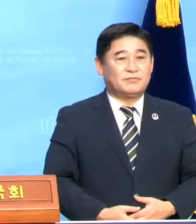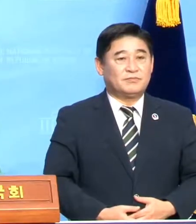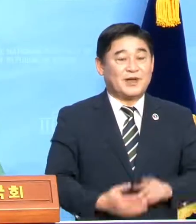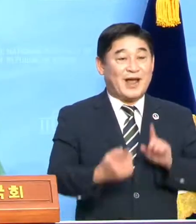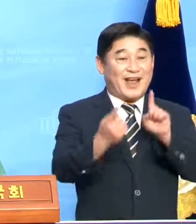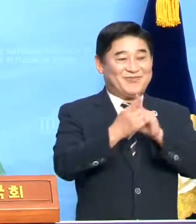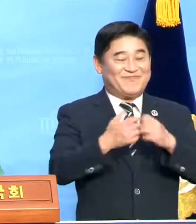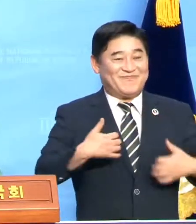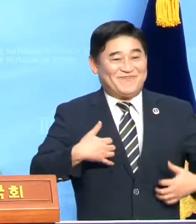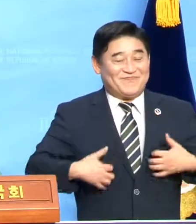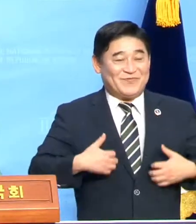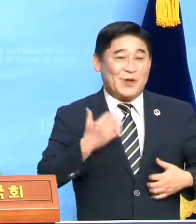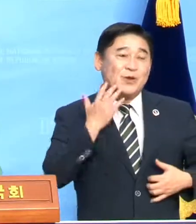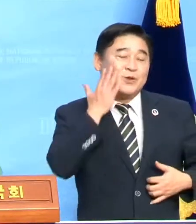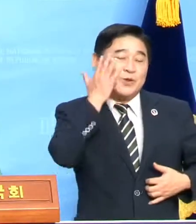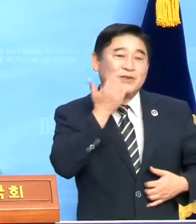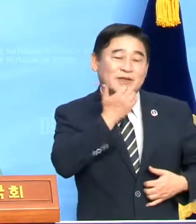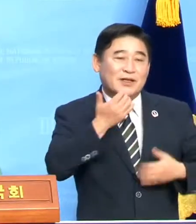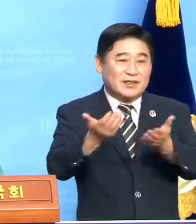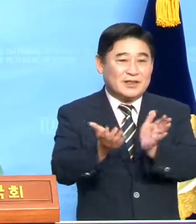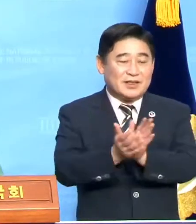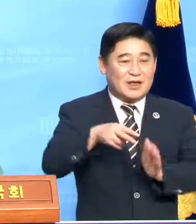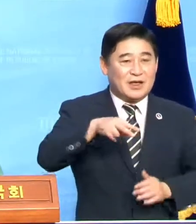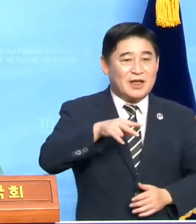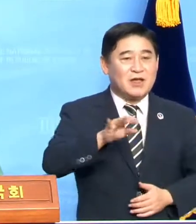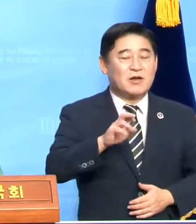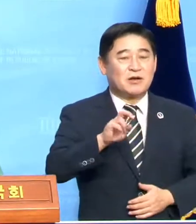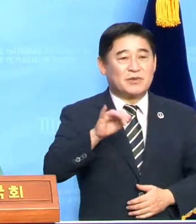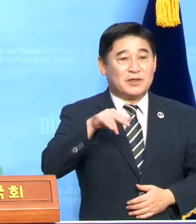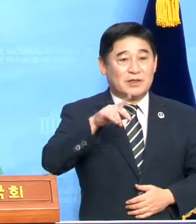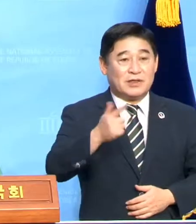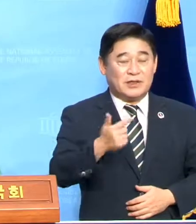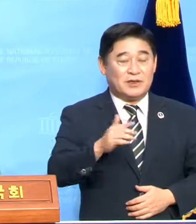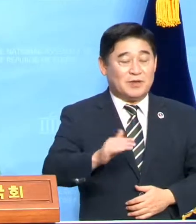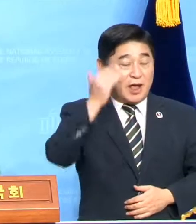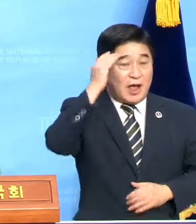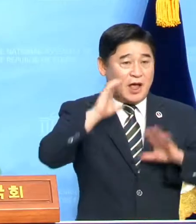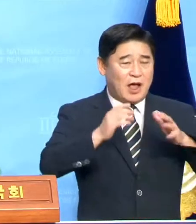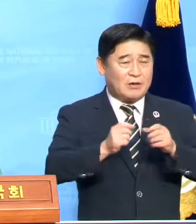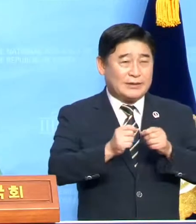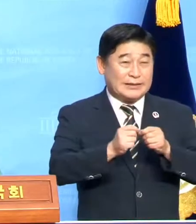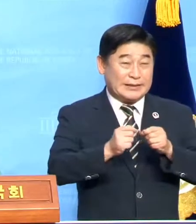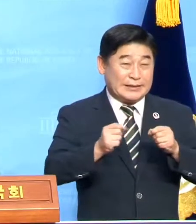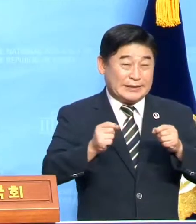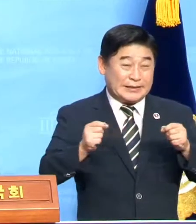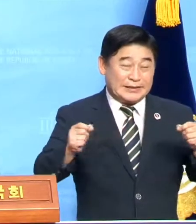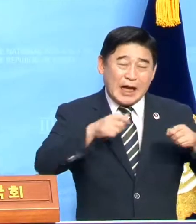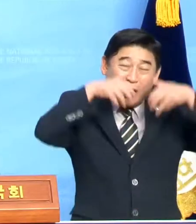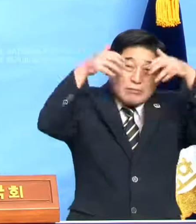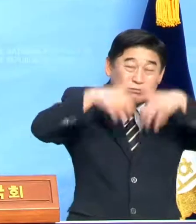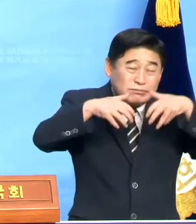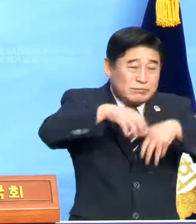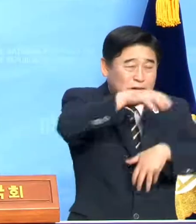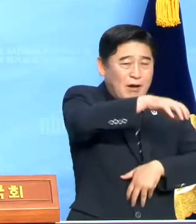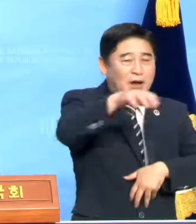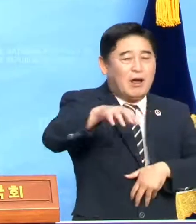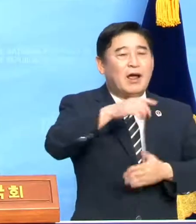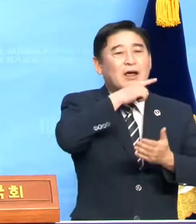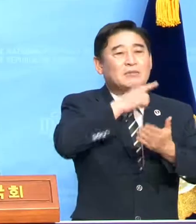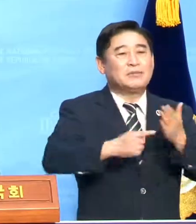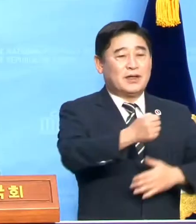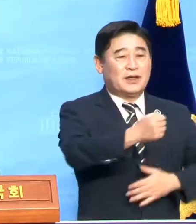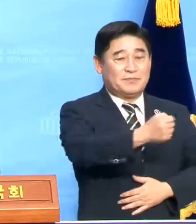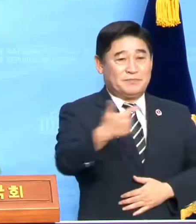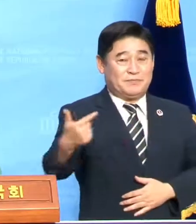반갑습니다 녹색당 성 미선 입니다 지금 대한민국은 긴 장마로 곳곳이 큰 피해를 입고